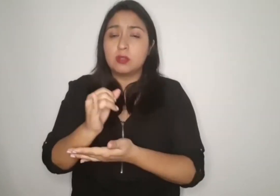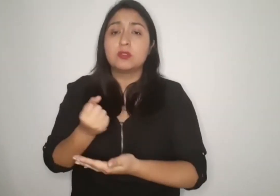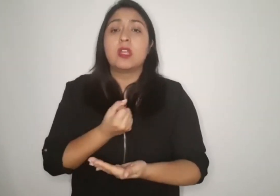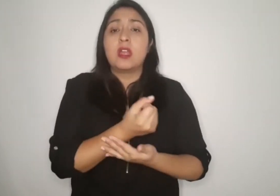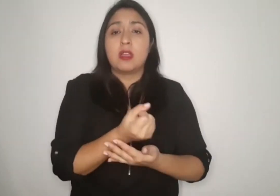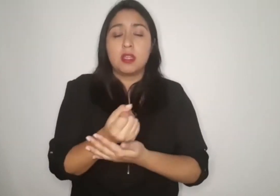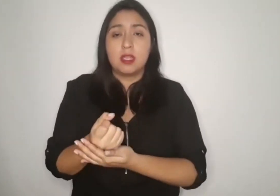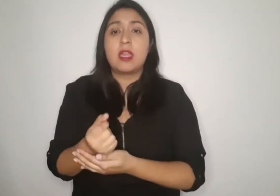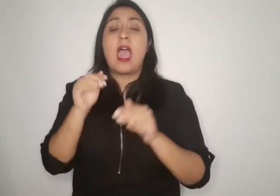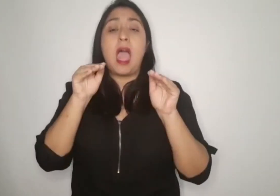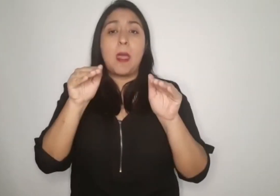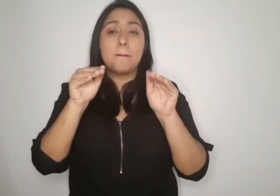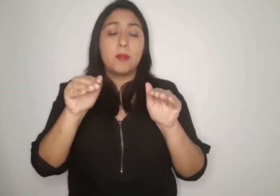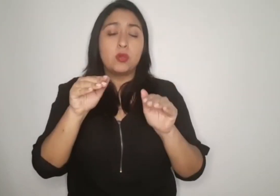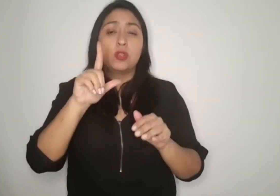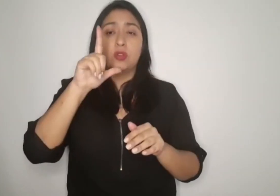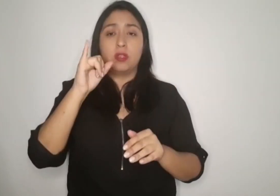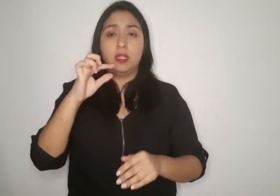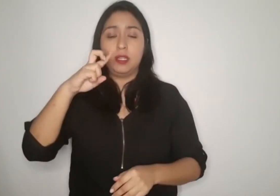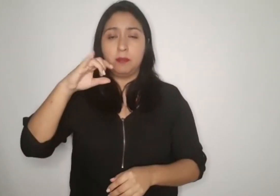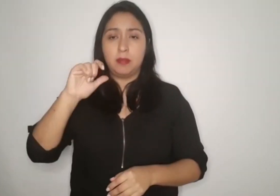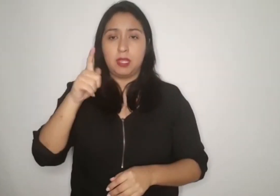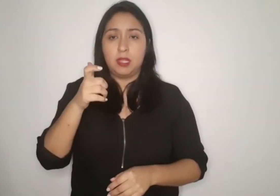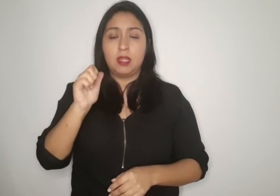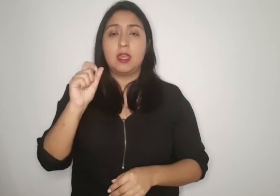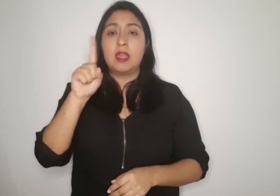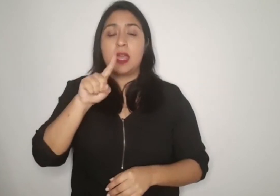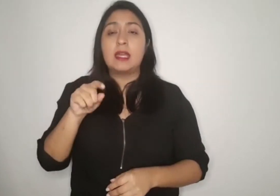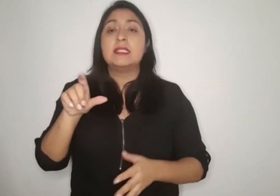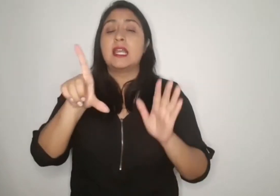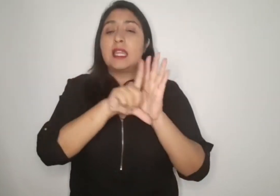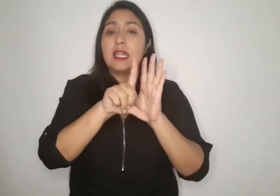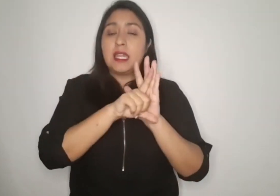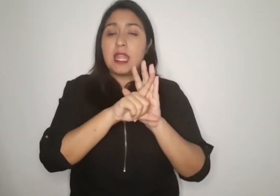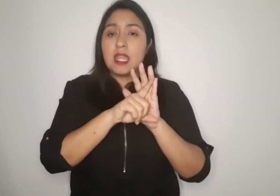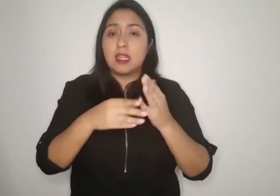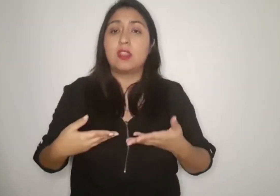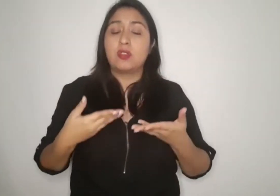y el apoyo del IPIGAS a través de la Ley de Donaciones Culturales 2020.